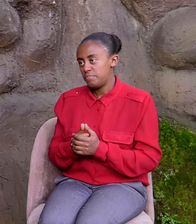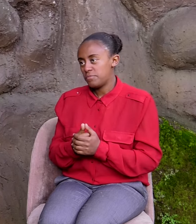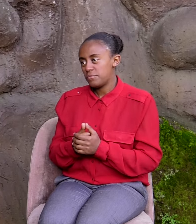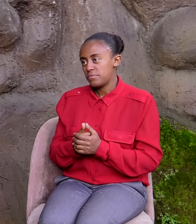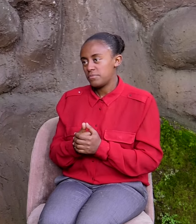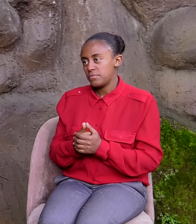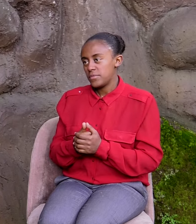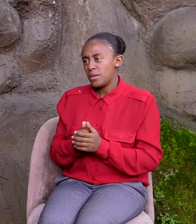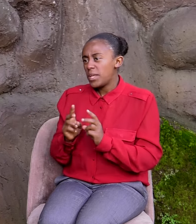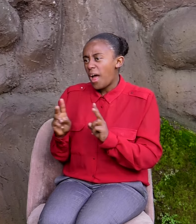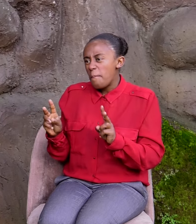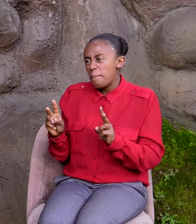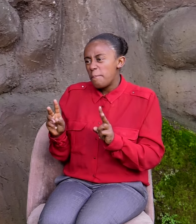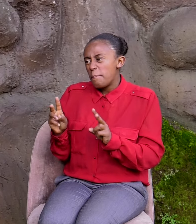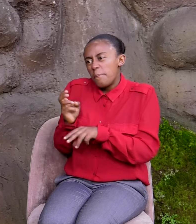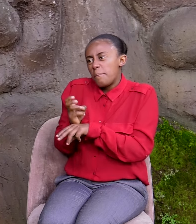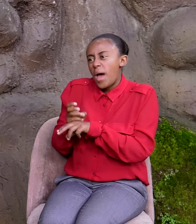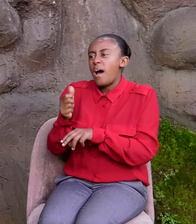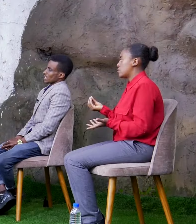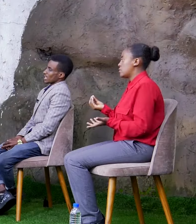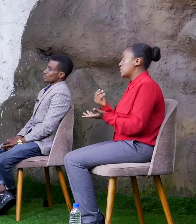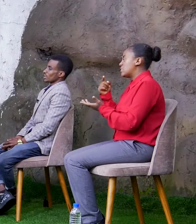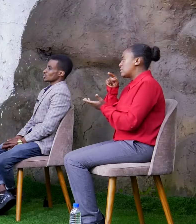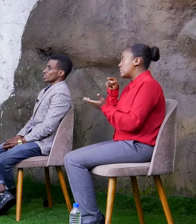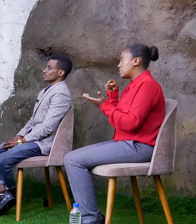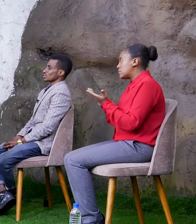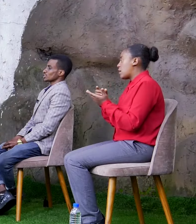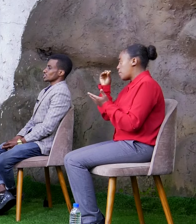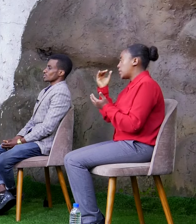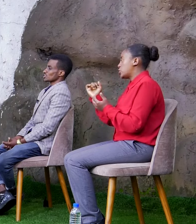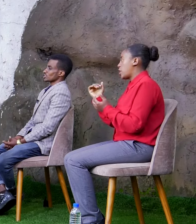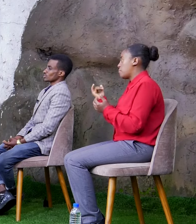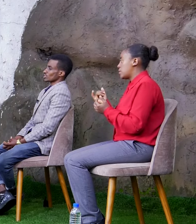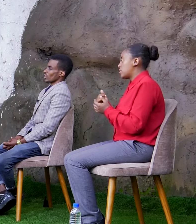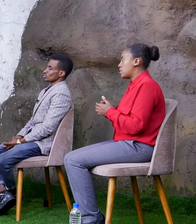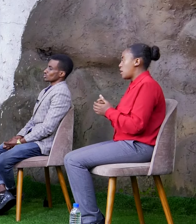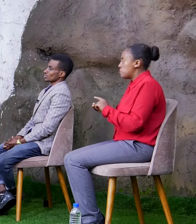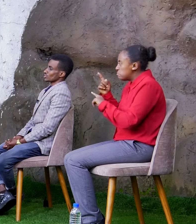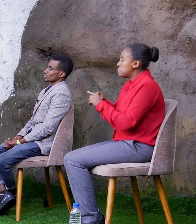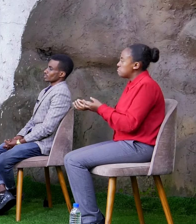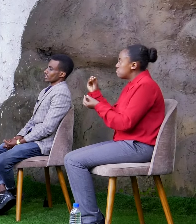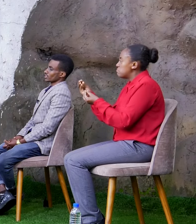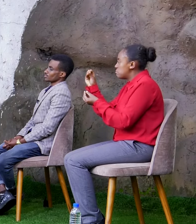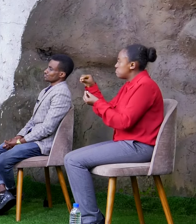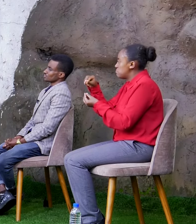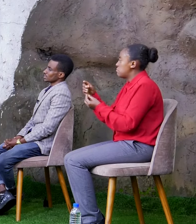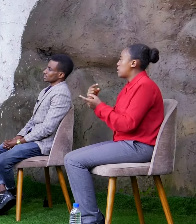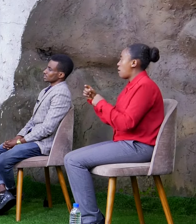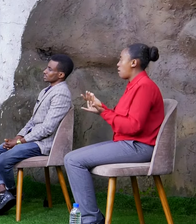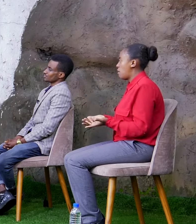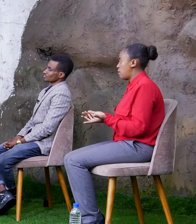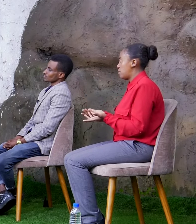እና በጣም አሰቃቂ ድርጊቶች ነበሩ። ግን በዛ ወቅት ሄድኩ። ለማንኛውም ቀዝቀዝ ካለ በኋላ ነው የሄድኩት እንዳልኩ።